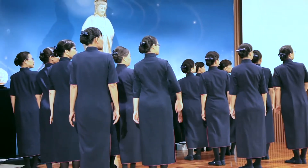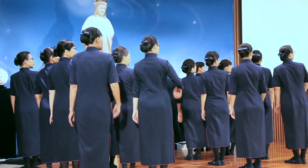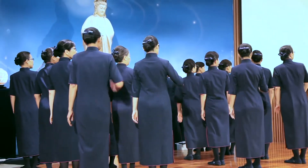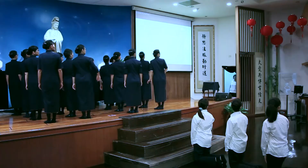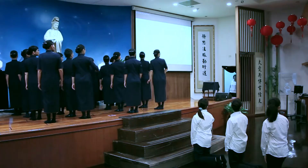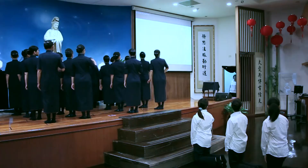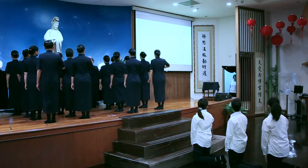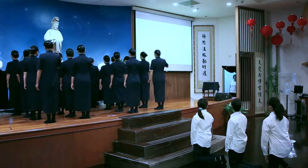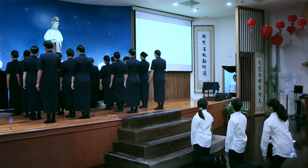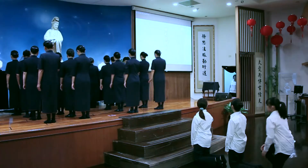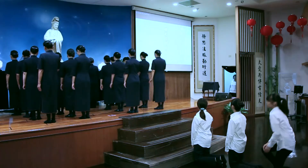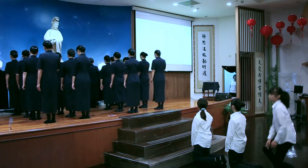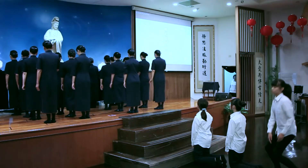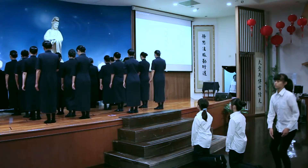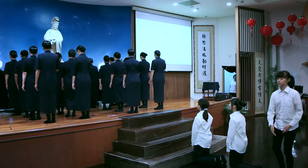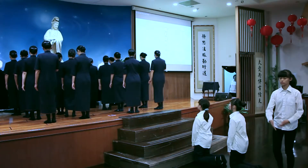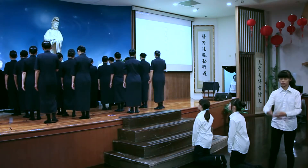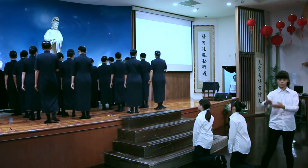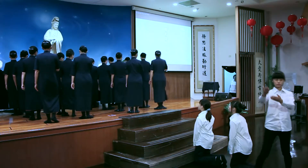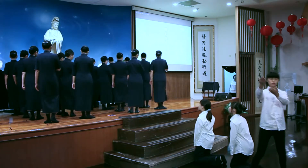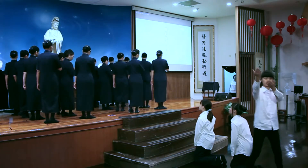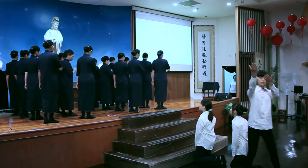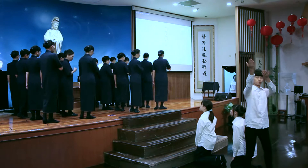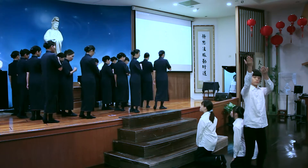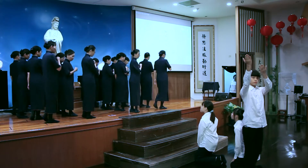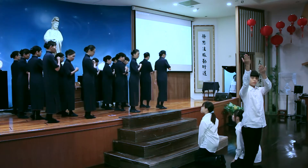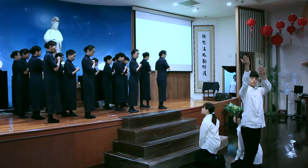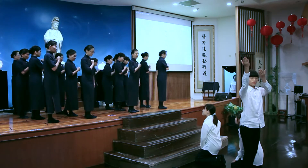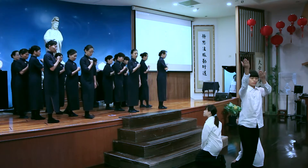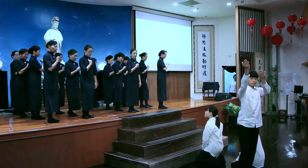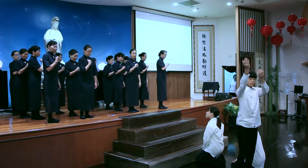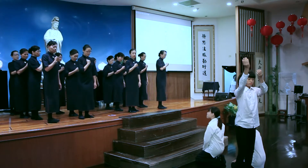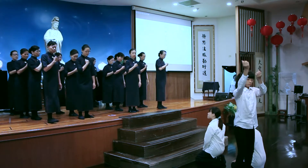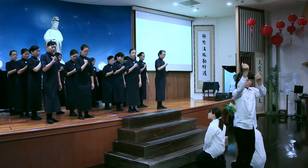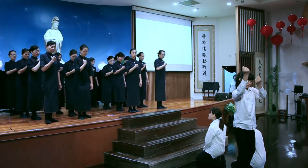安，文祖追凶情难尽。